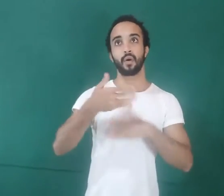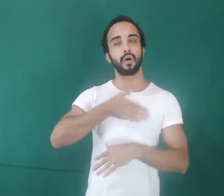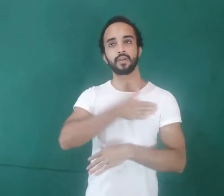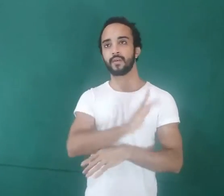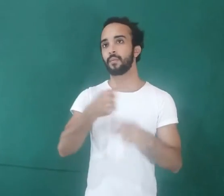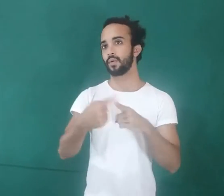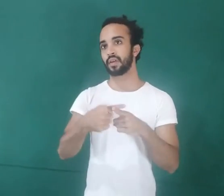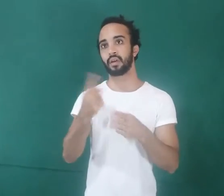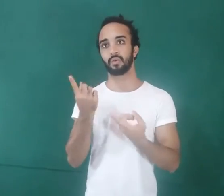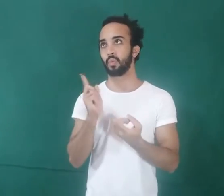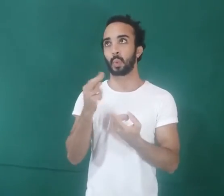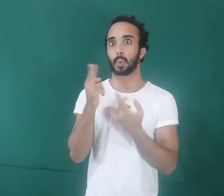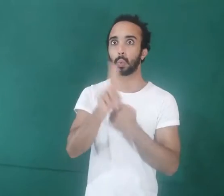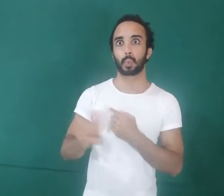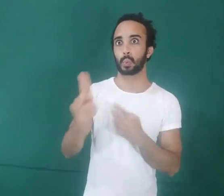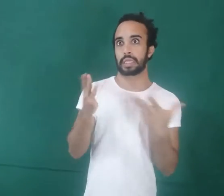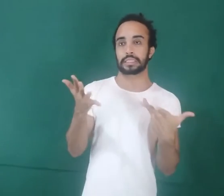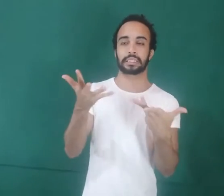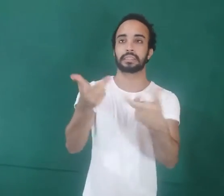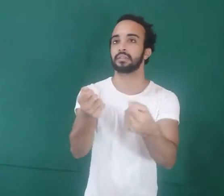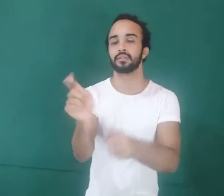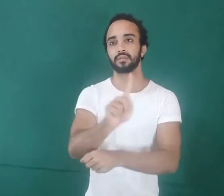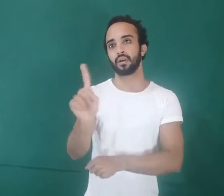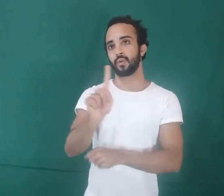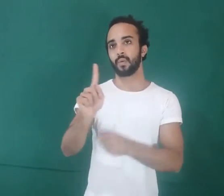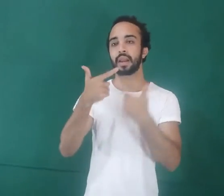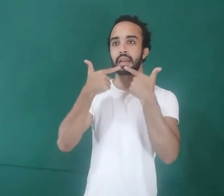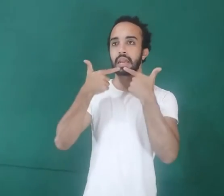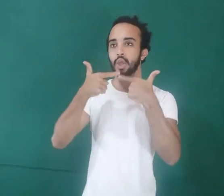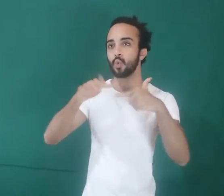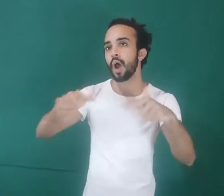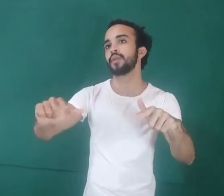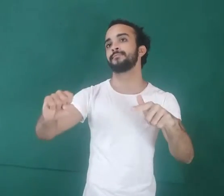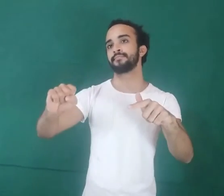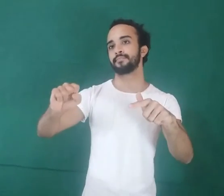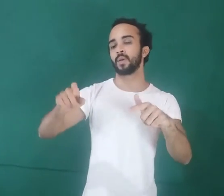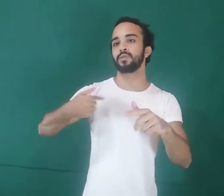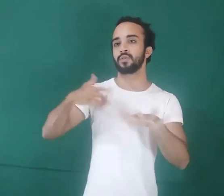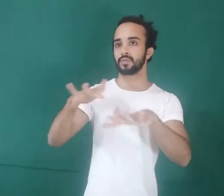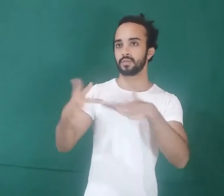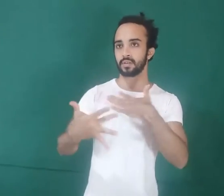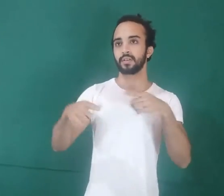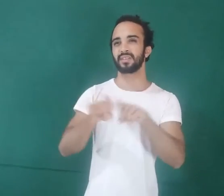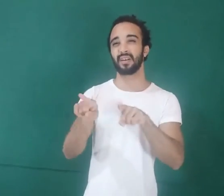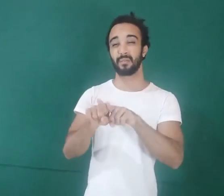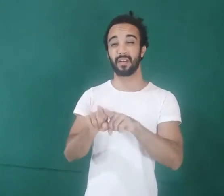basicamente, da rede social. Assim, eu não domino muito bem essas linguagens. Também é uma rede social que me traz muito